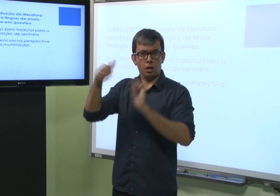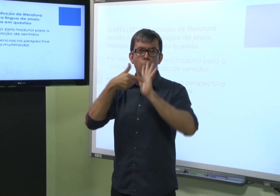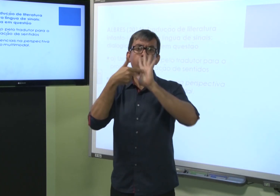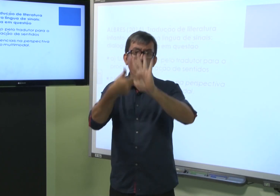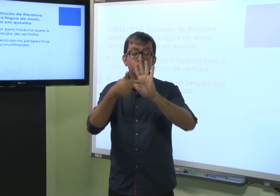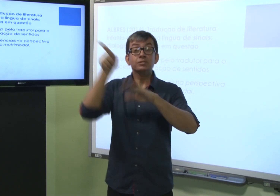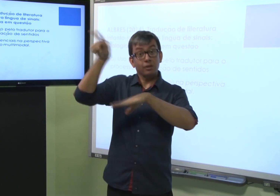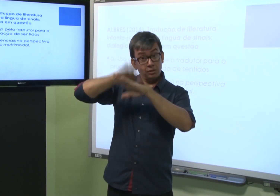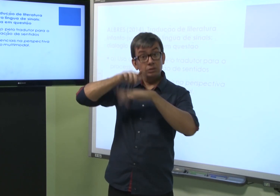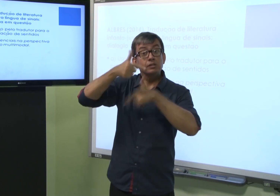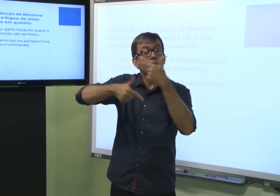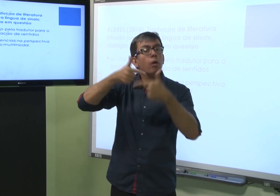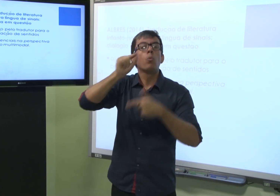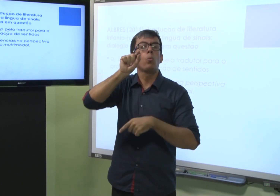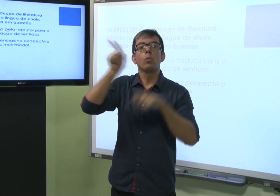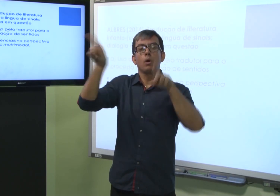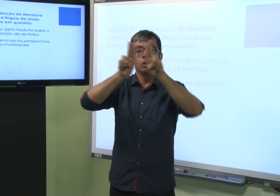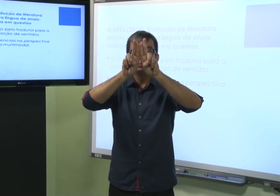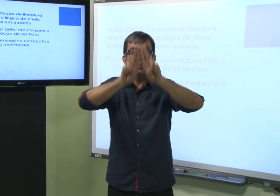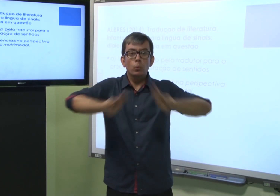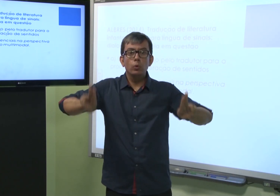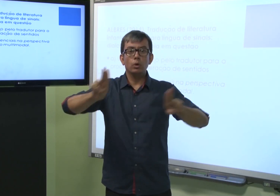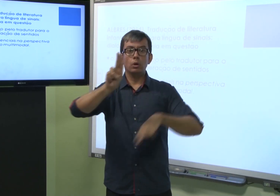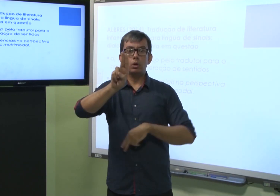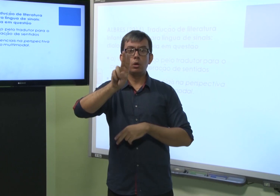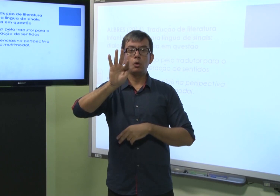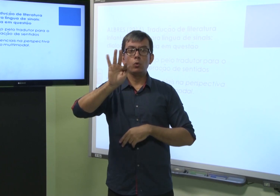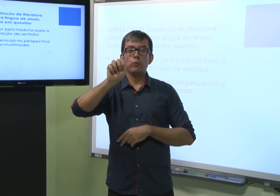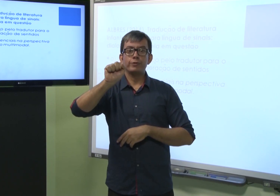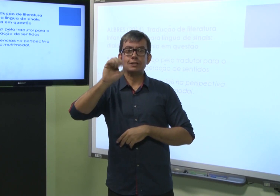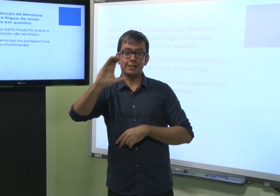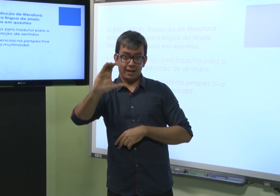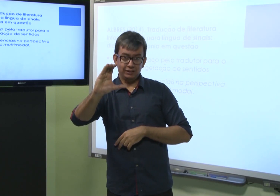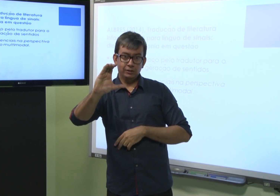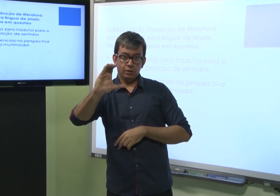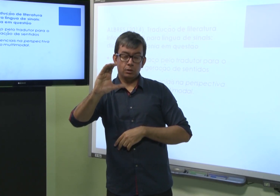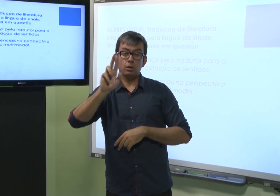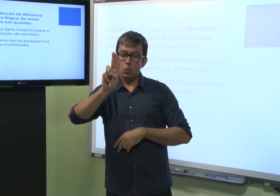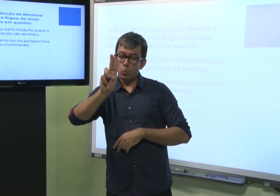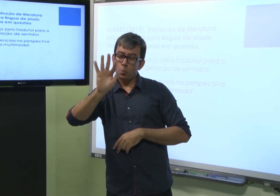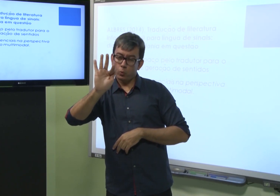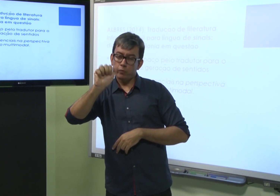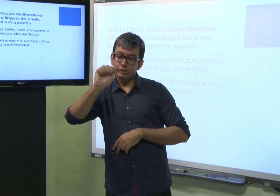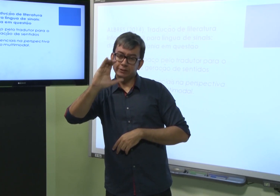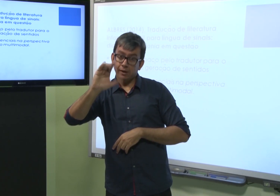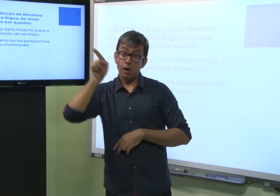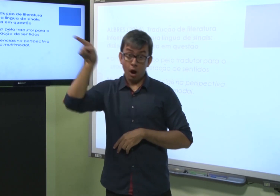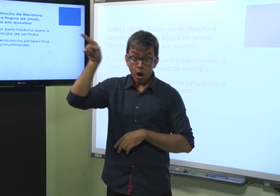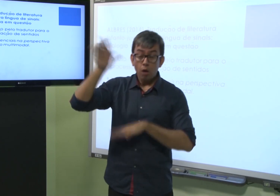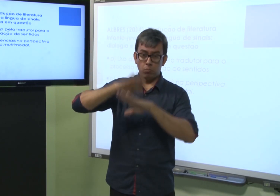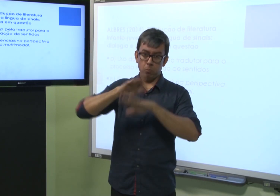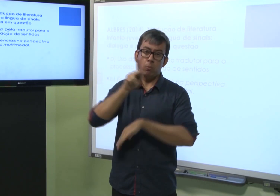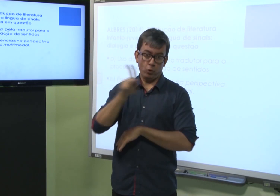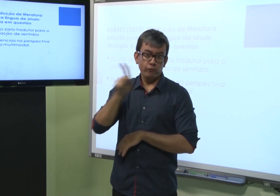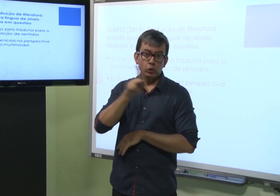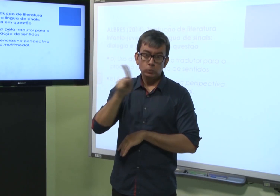referente. Então é um trabalho desenvolvido na Universidade Federal de Santa Catarina. Ela é professora lá e ela